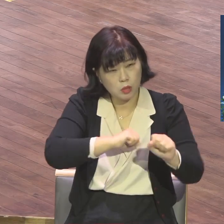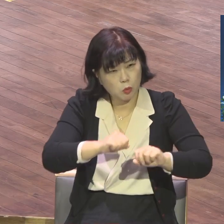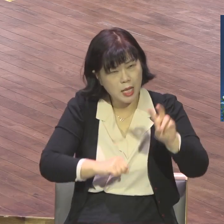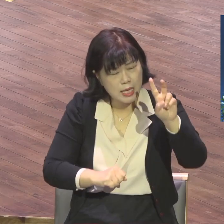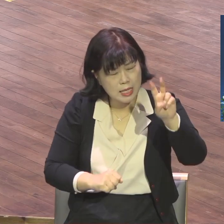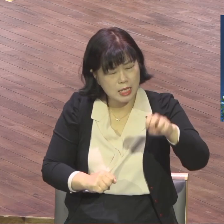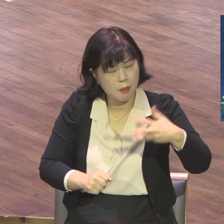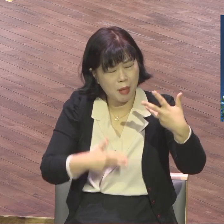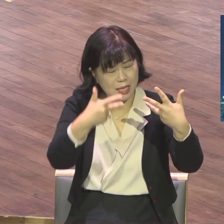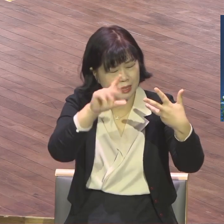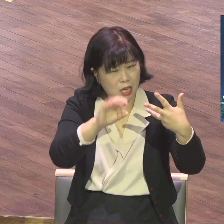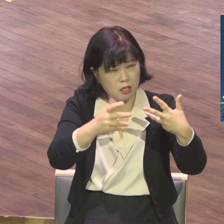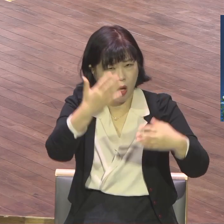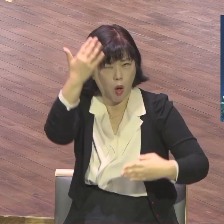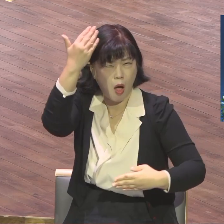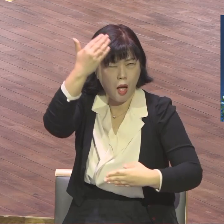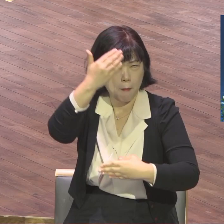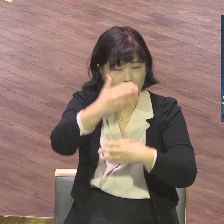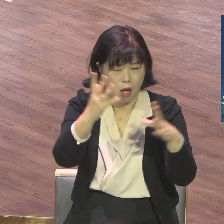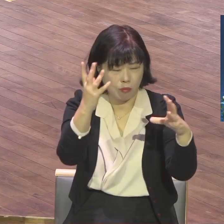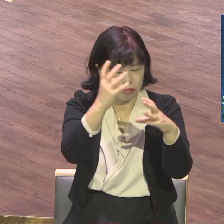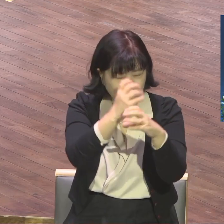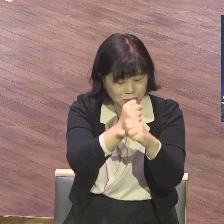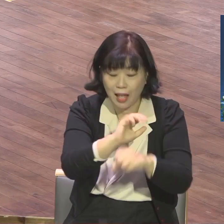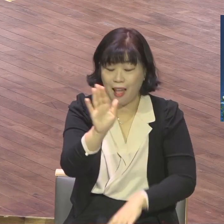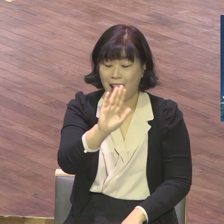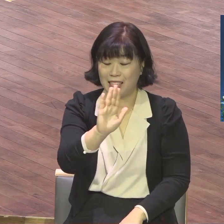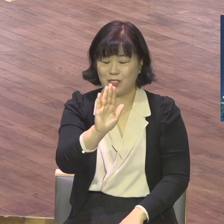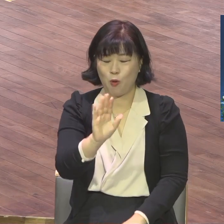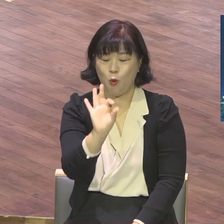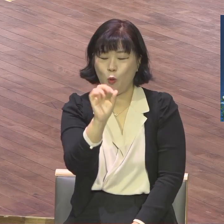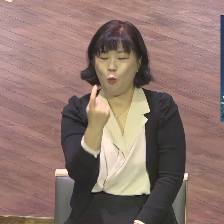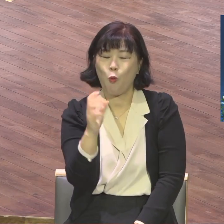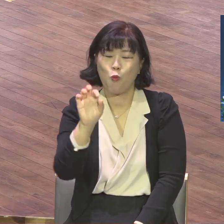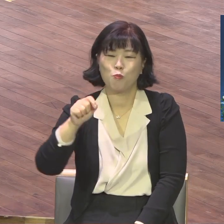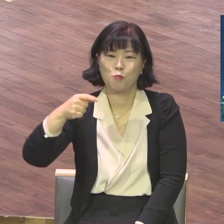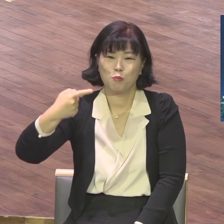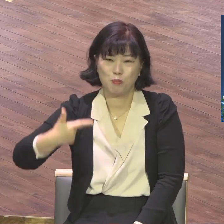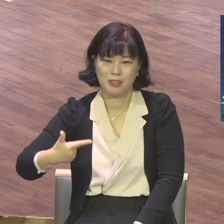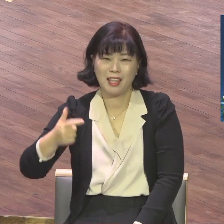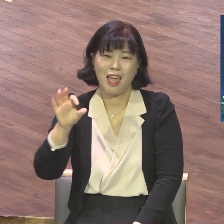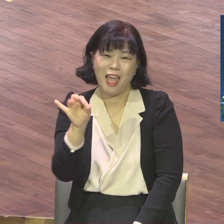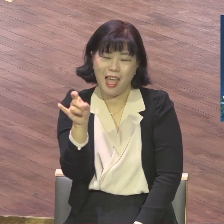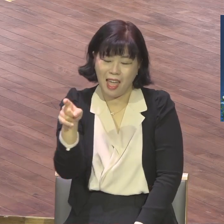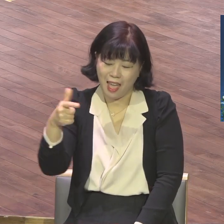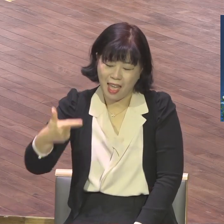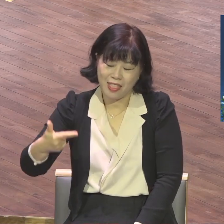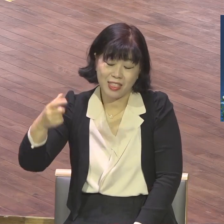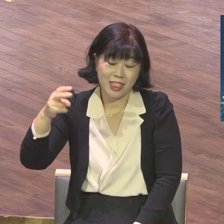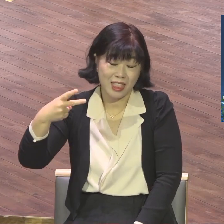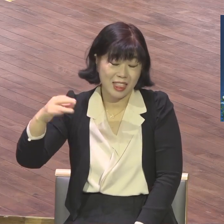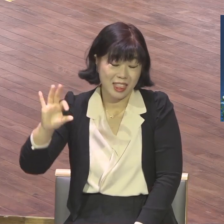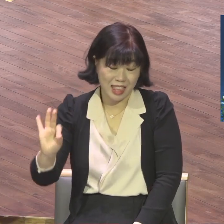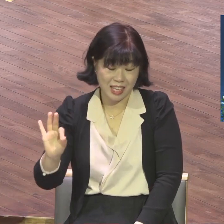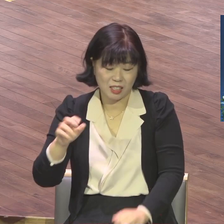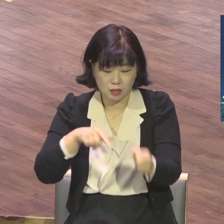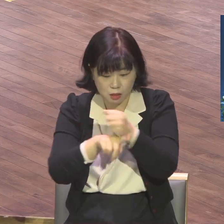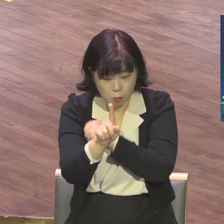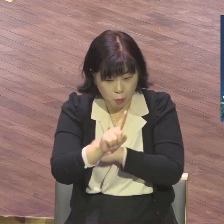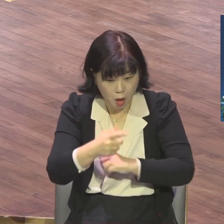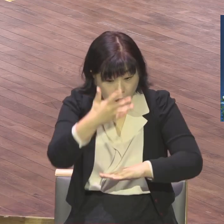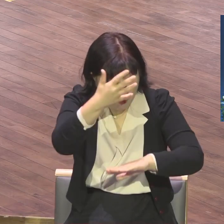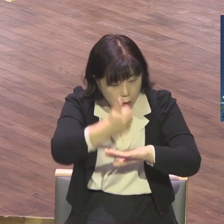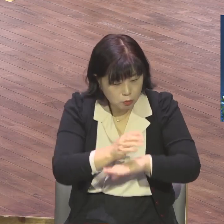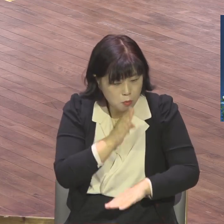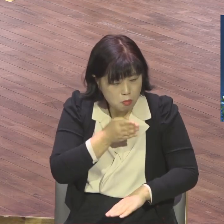오픈 엔딩이라 그렇게 표현했어. 오픈 엔딩이 무슨 말이냐? 끝나는 것이 아니라 계속된다. 끝난 것이